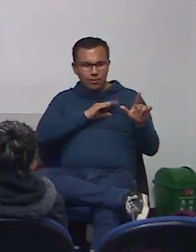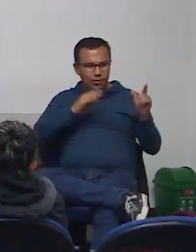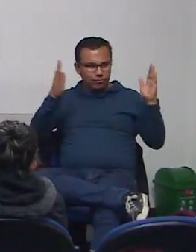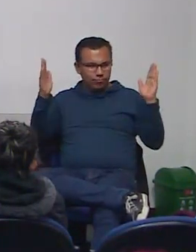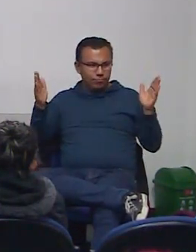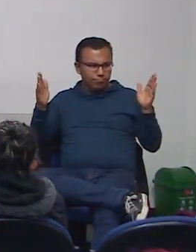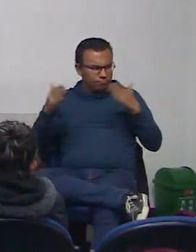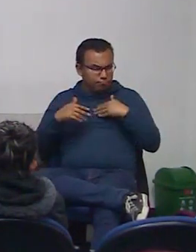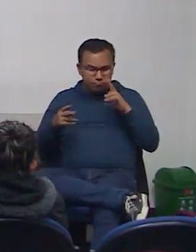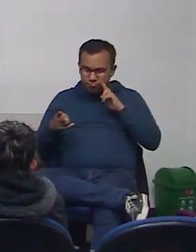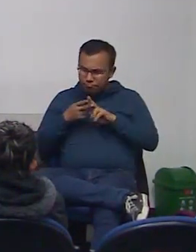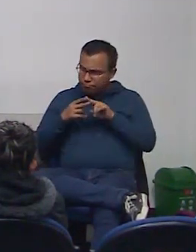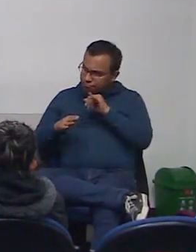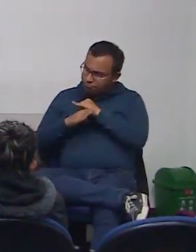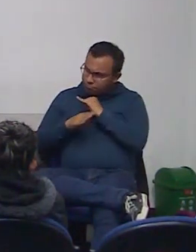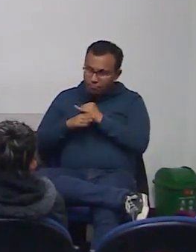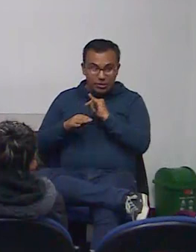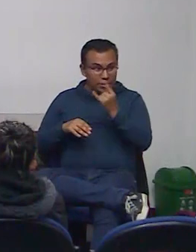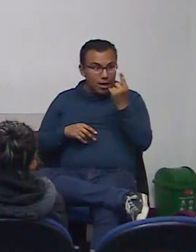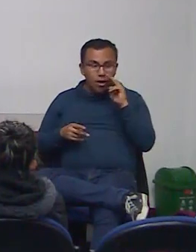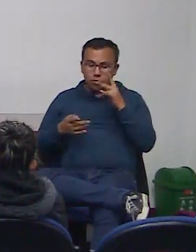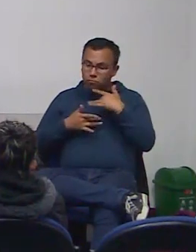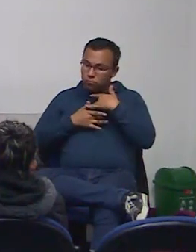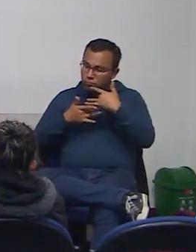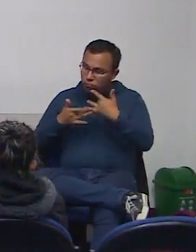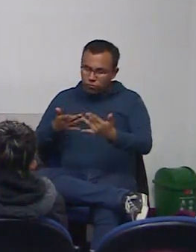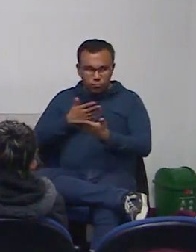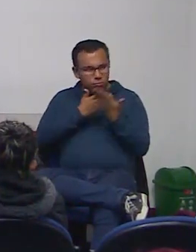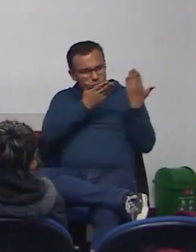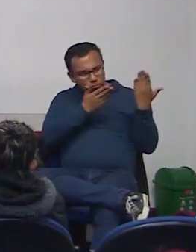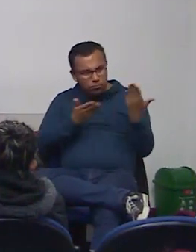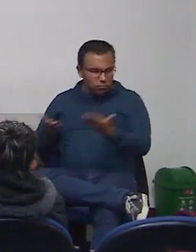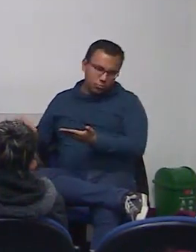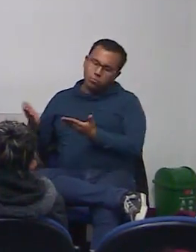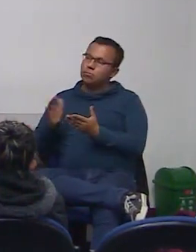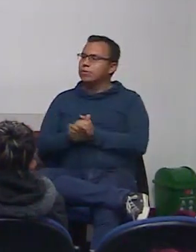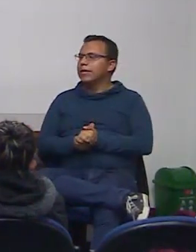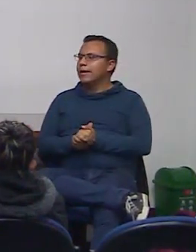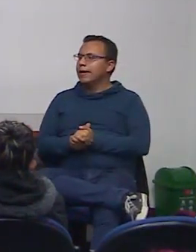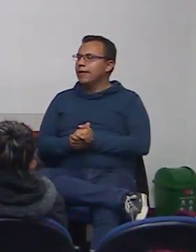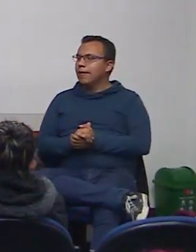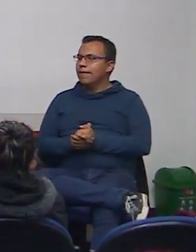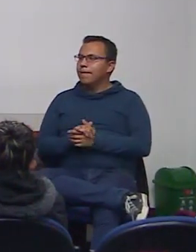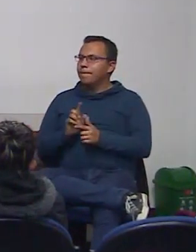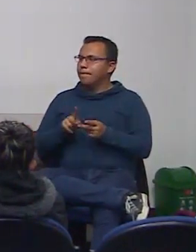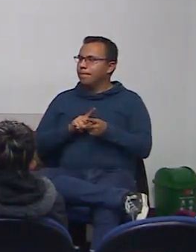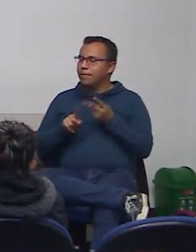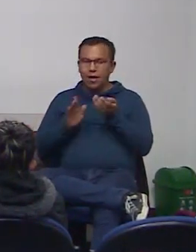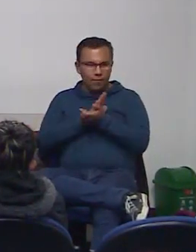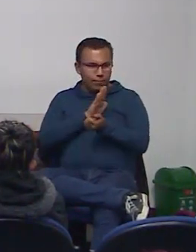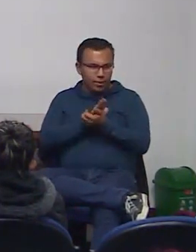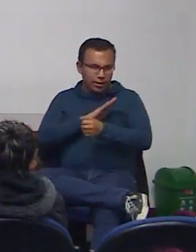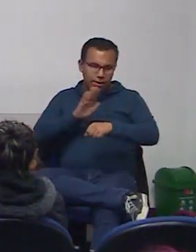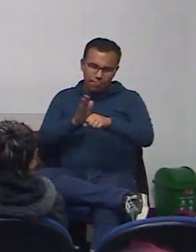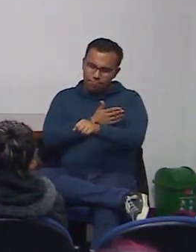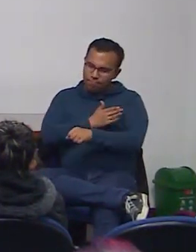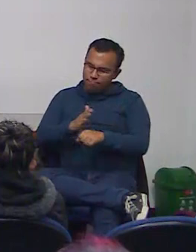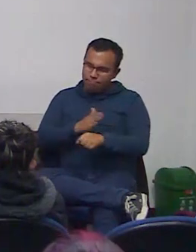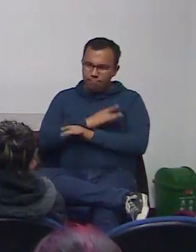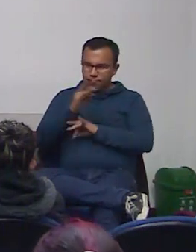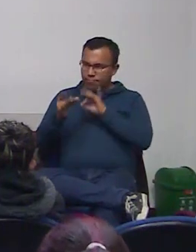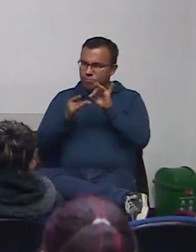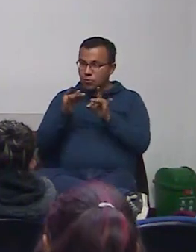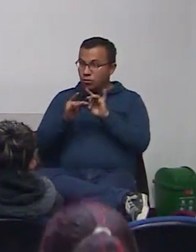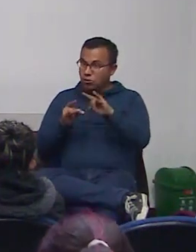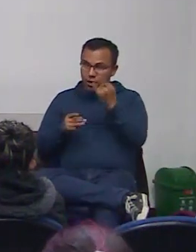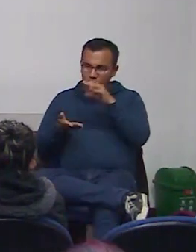para que conozcan nuestra institución si quieren hacer voluntariado bienvenid simos si tienen habilidades musicales mucho mejor si no